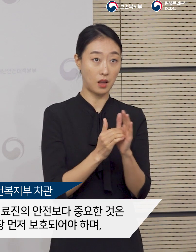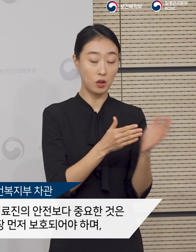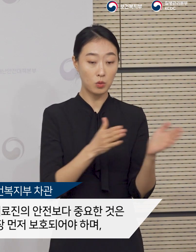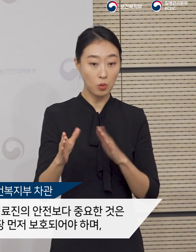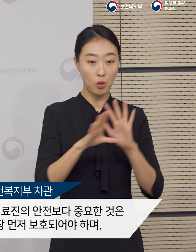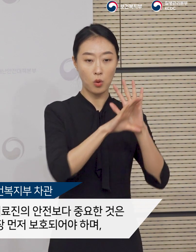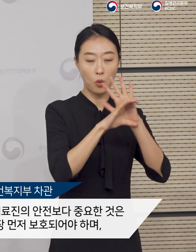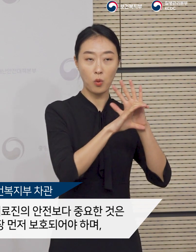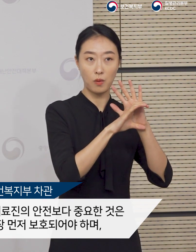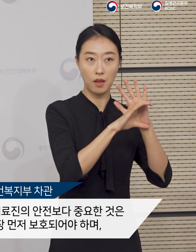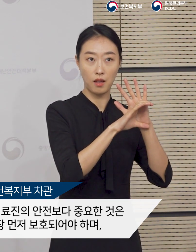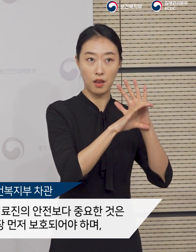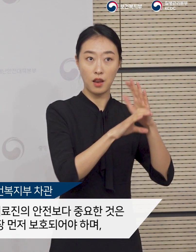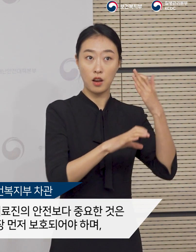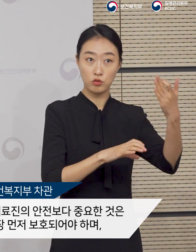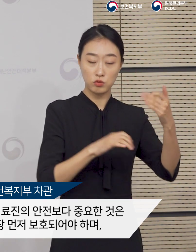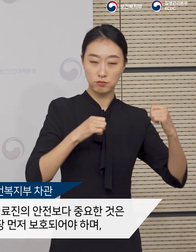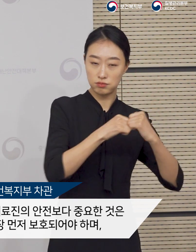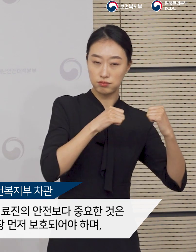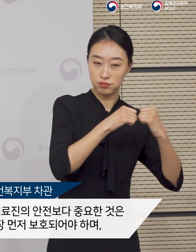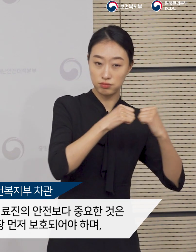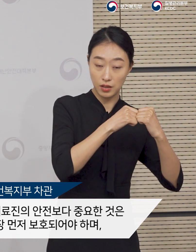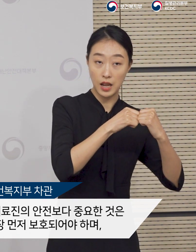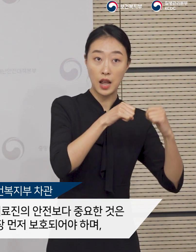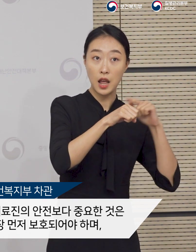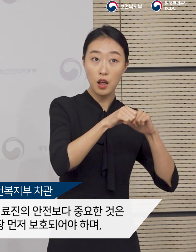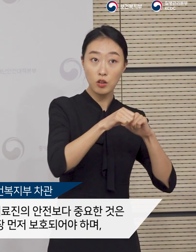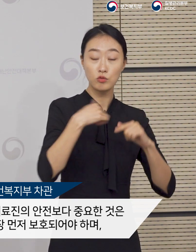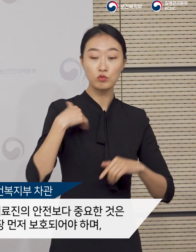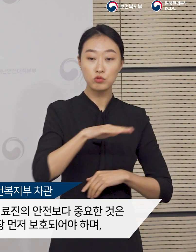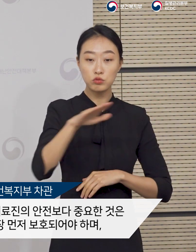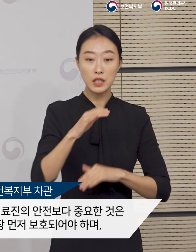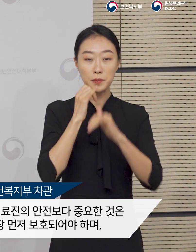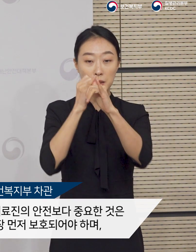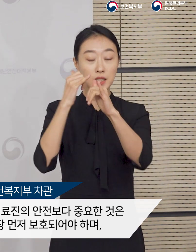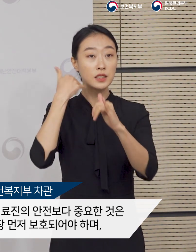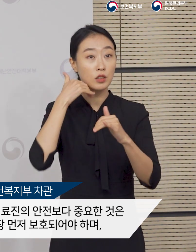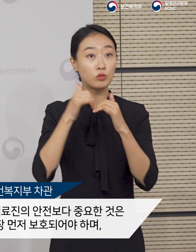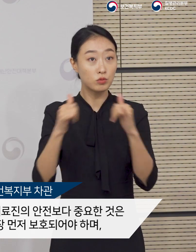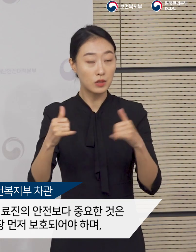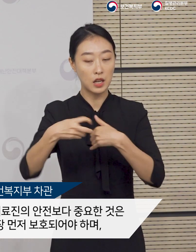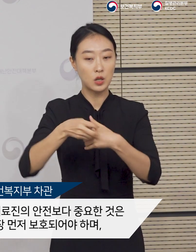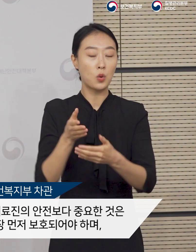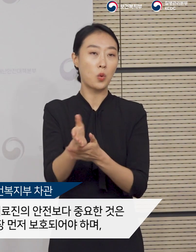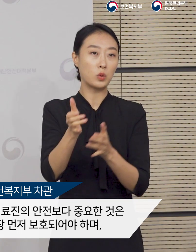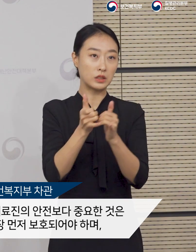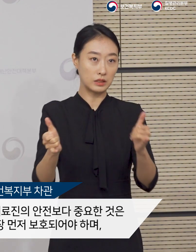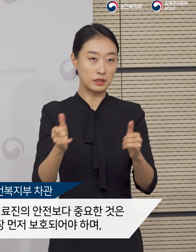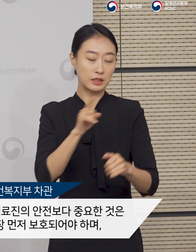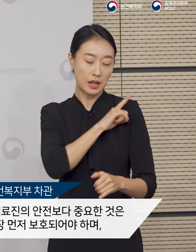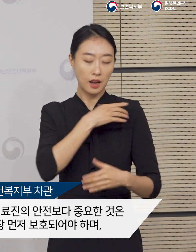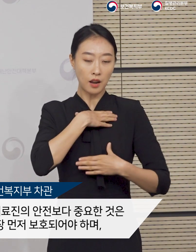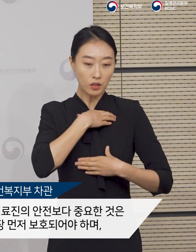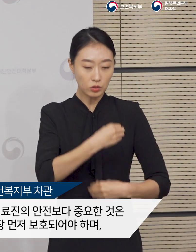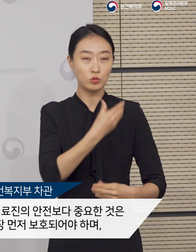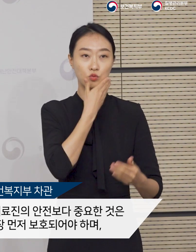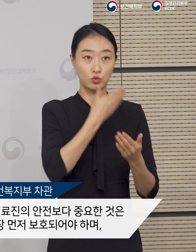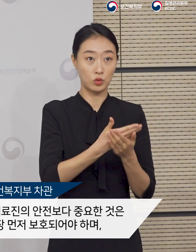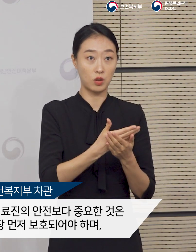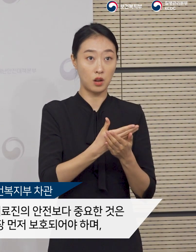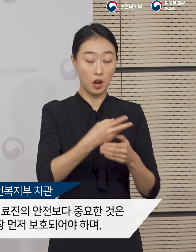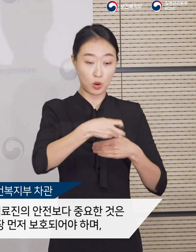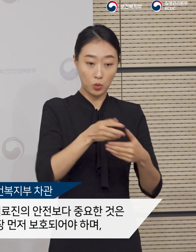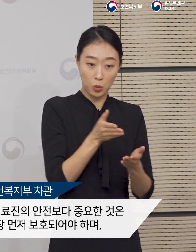코로나19와의 싸움에서 우리의 영웅들인 의료진의 안전보다 중요한 것은 없다고 강조하면서 의료진은